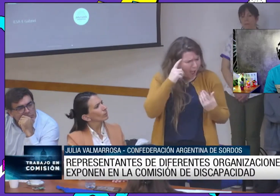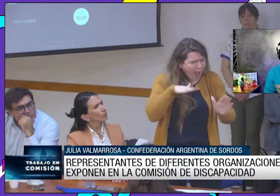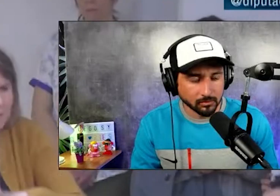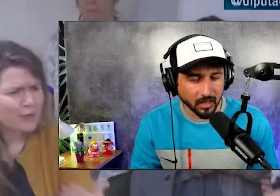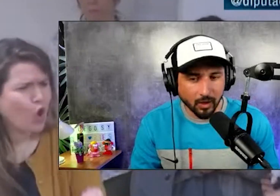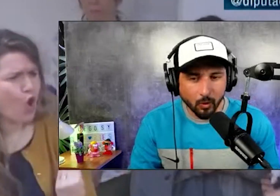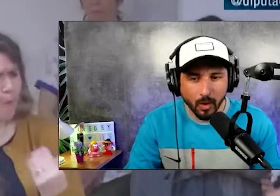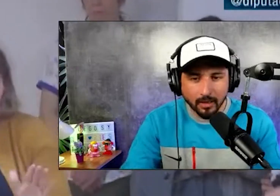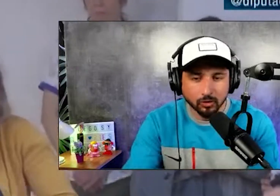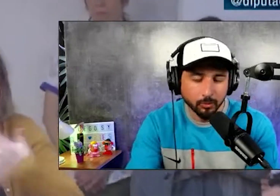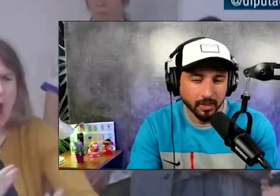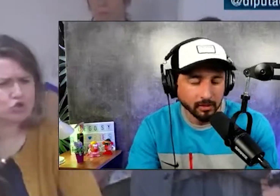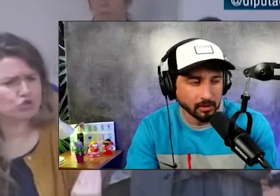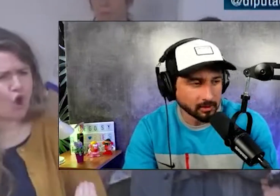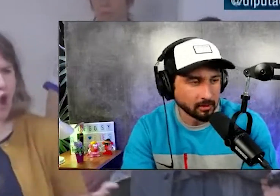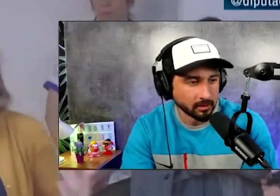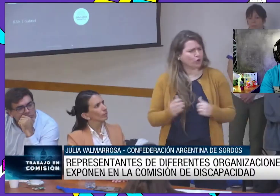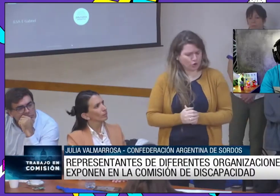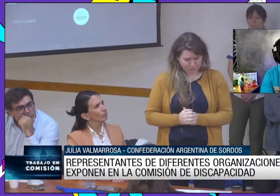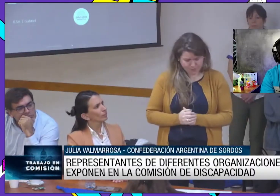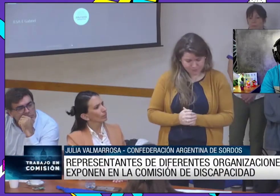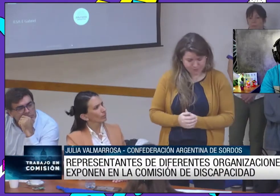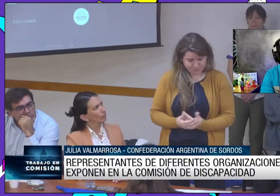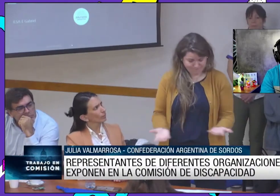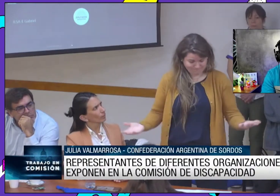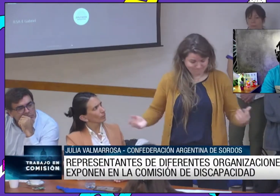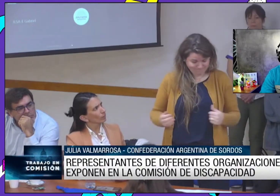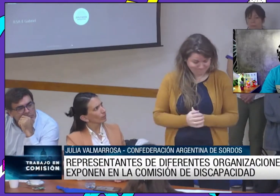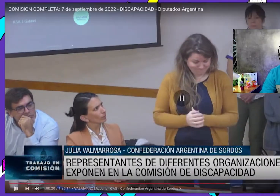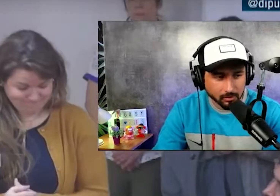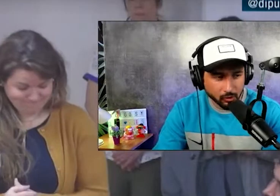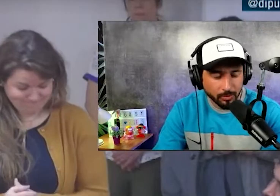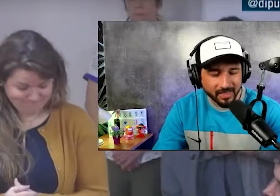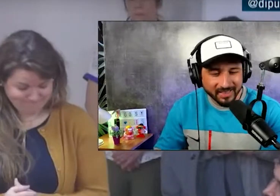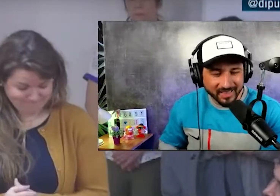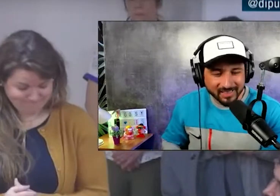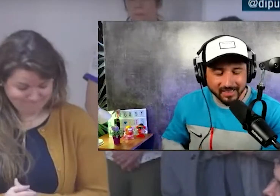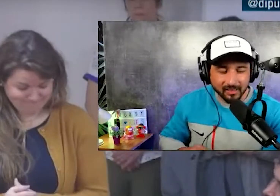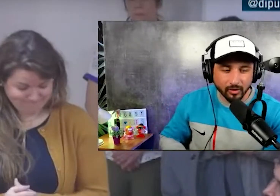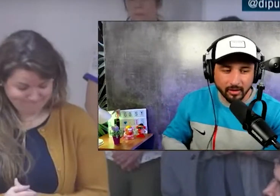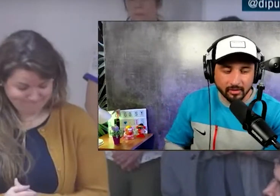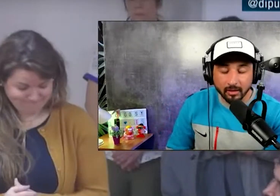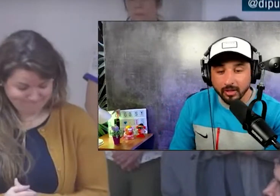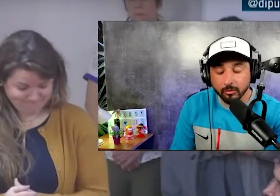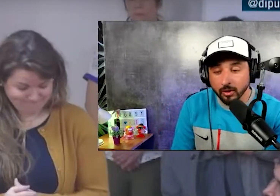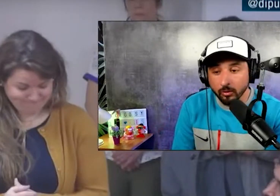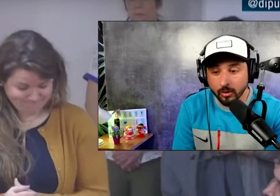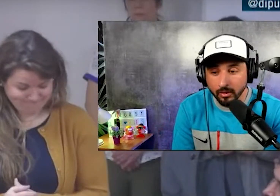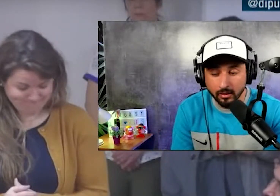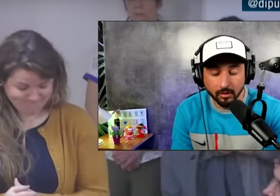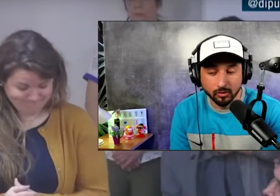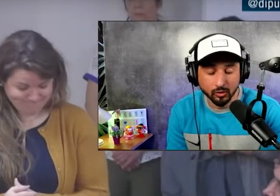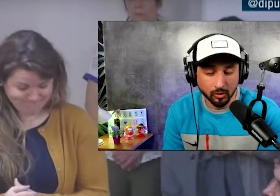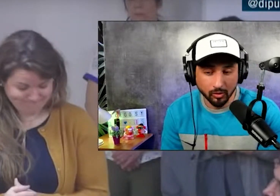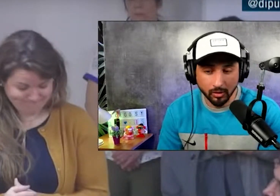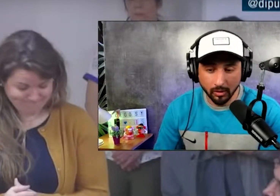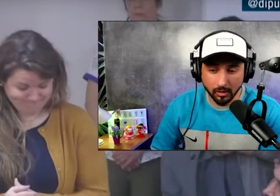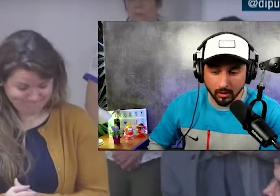hay Tal información cual, acerca súper del mundo? interesante. ¿Cómo es posible que se pueda desarrollar un... Súper interesante lo que dice, y aparte porque, bueno, en este caso yo no estoy